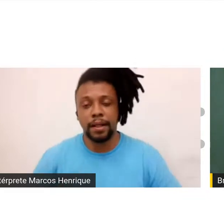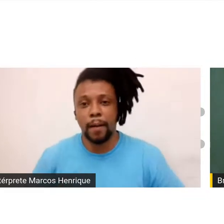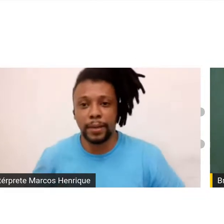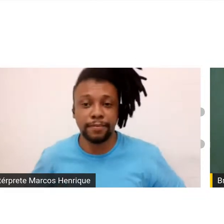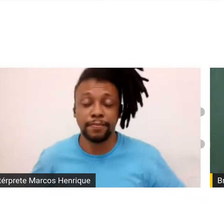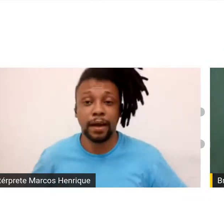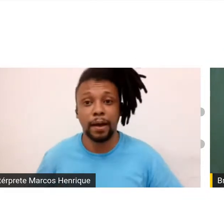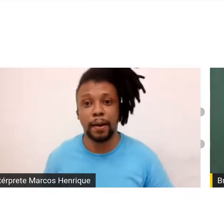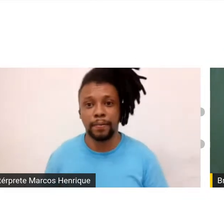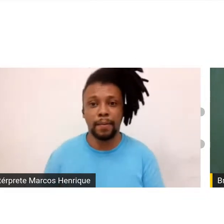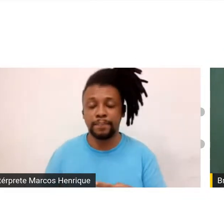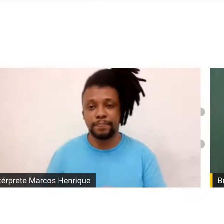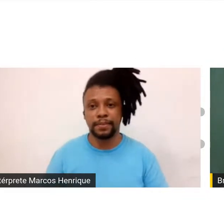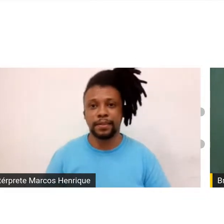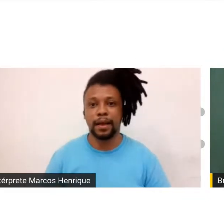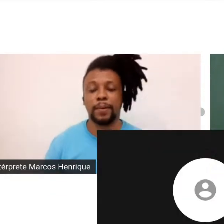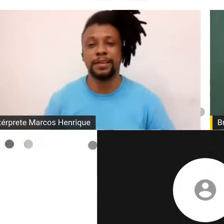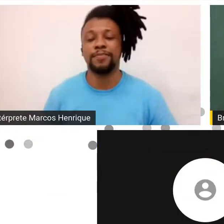a